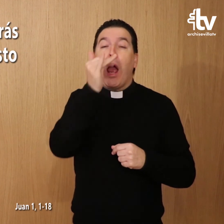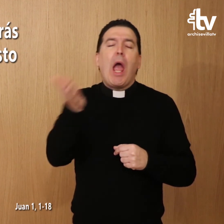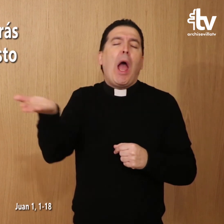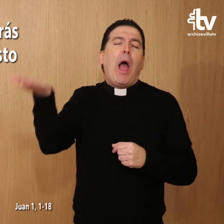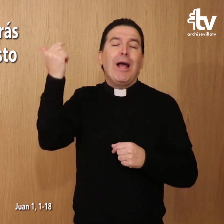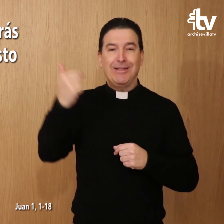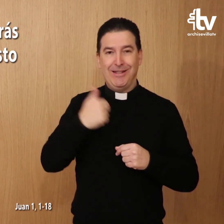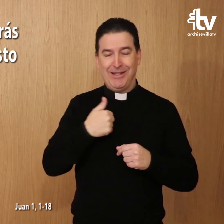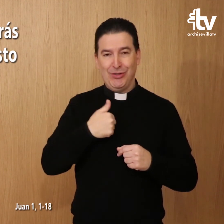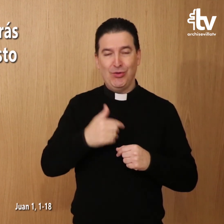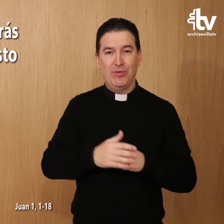antes que yo.